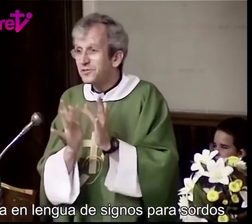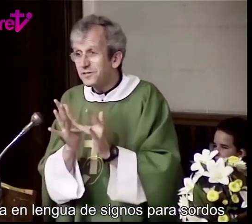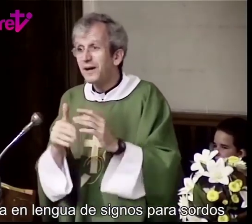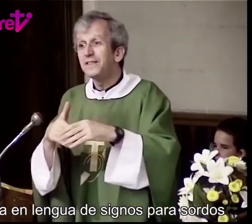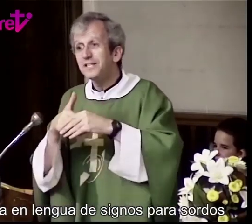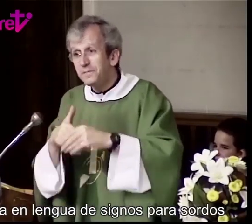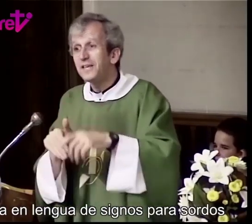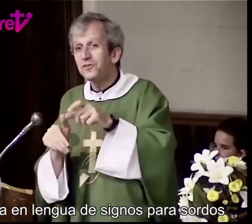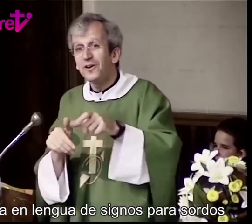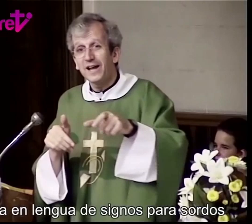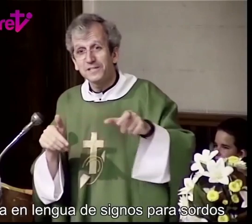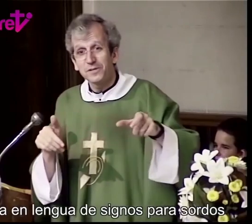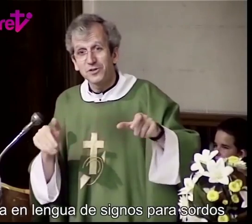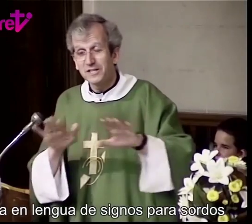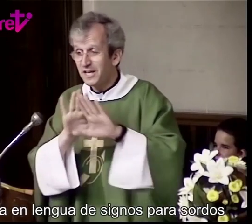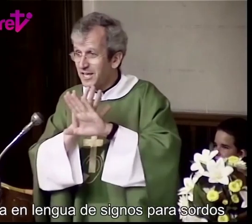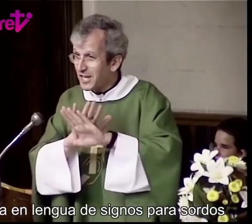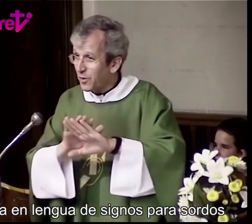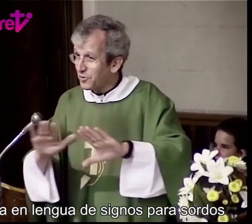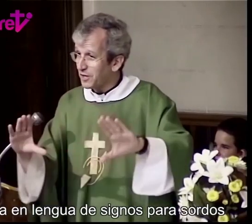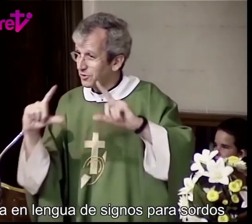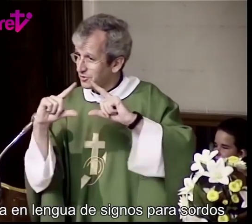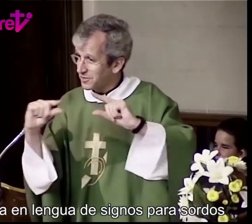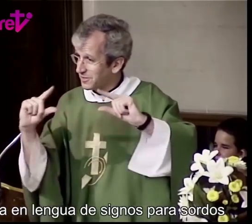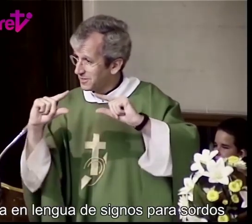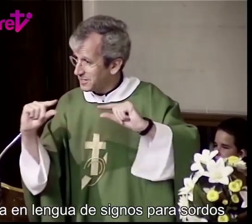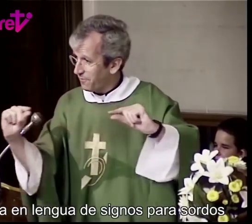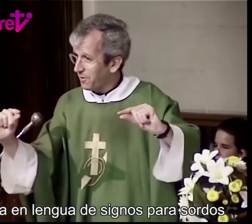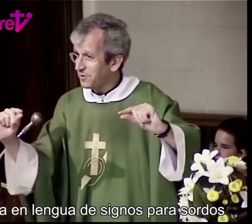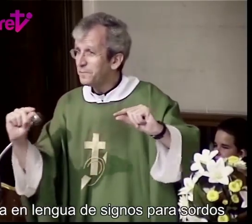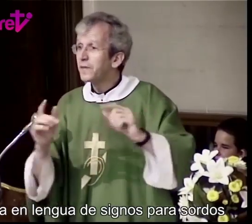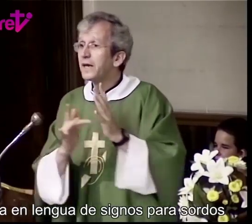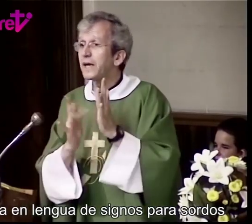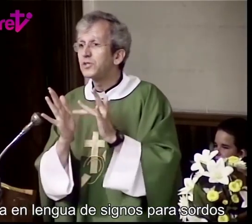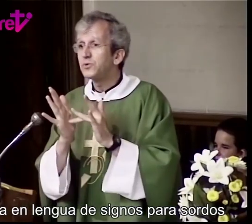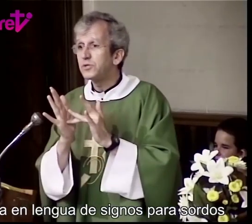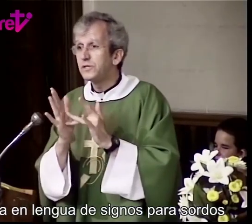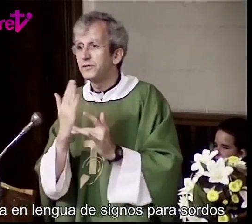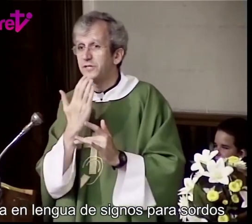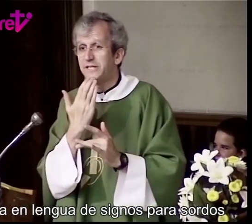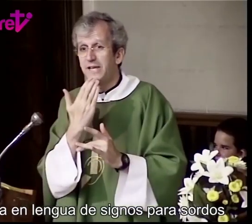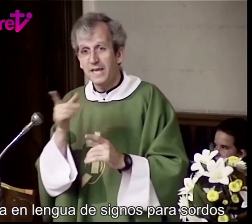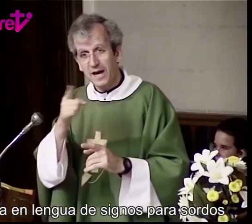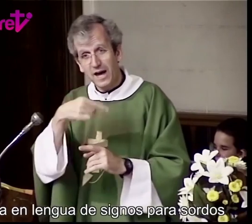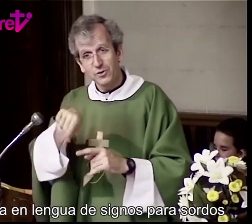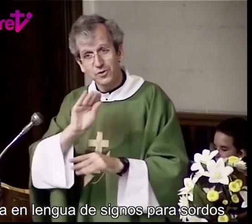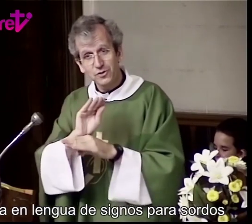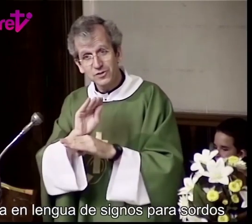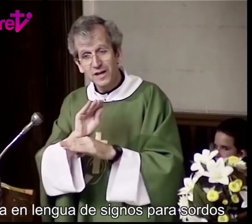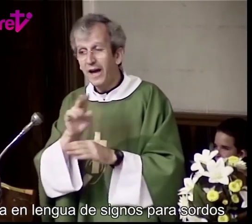iba despidiendo a las personas. Y cuando ya todos se fueron, Jesús nos enseña a nosotros,